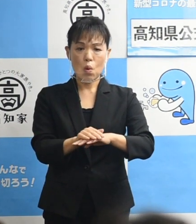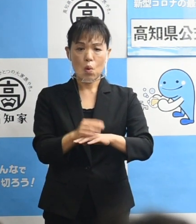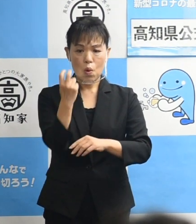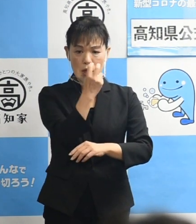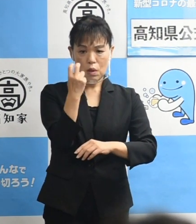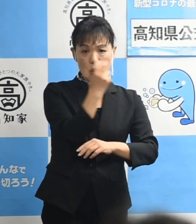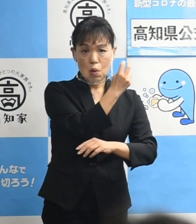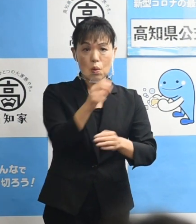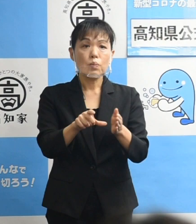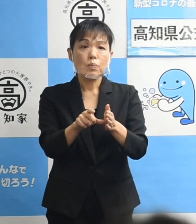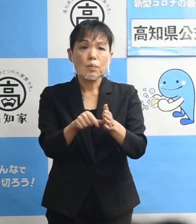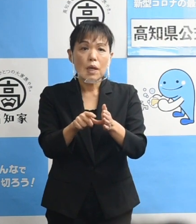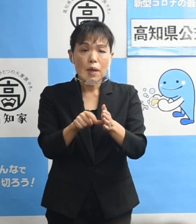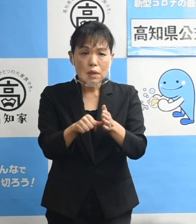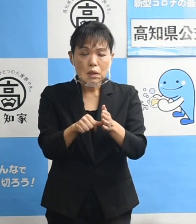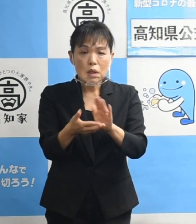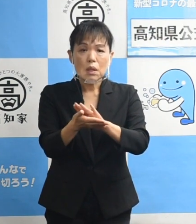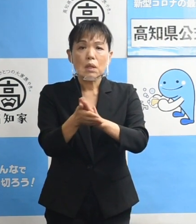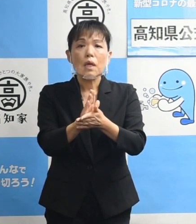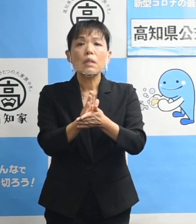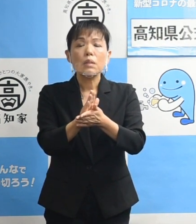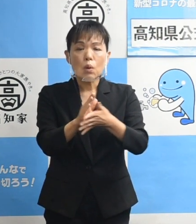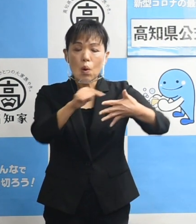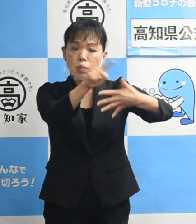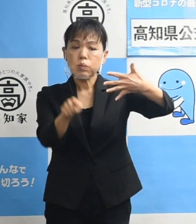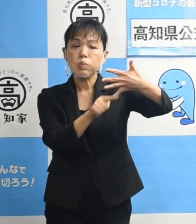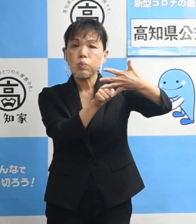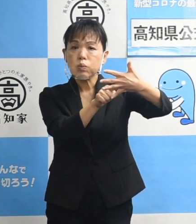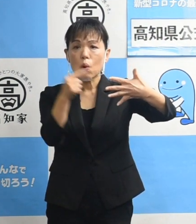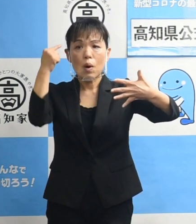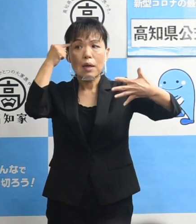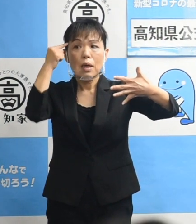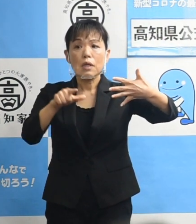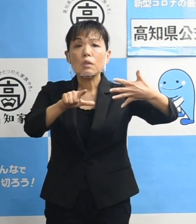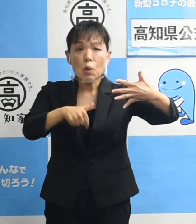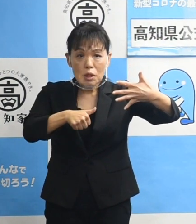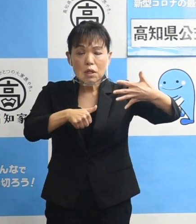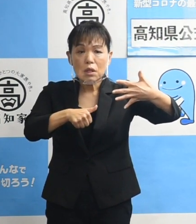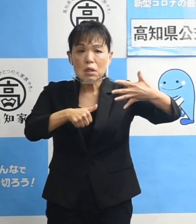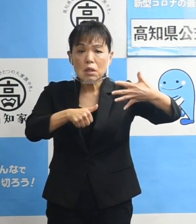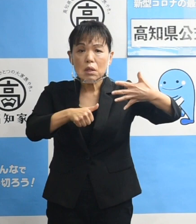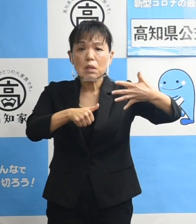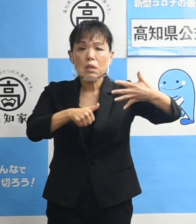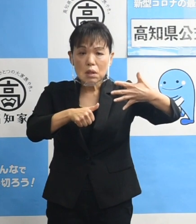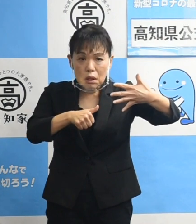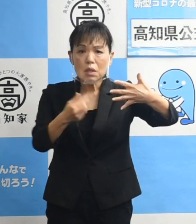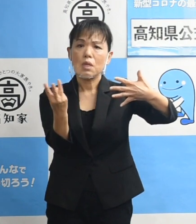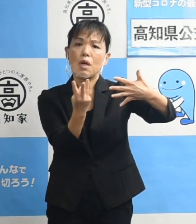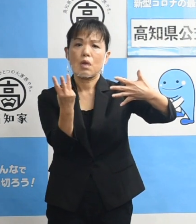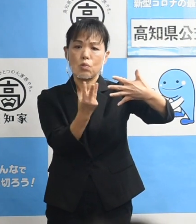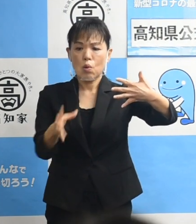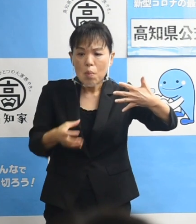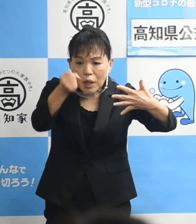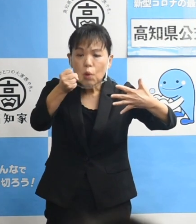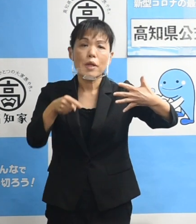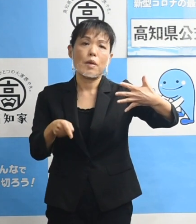討するにあたりまして、県の対応ステージを判断していく、そのための前提となる指標の状況をまと